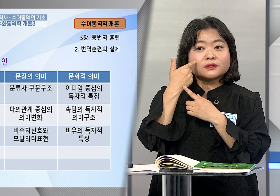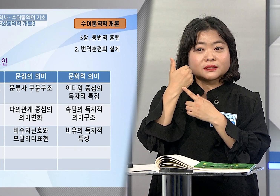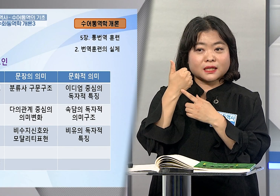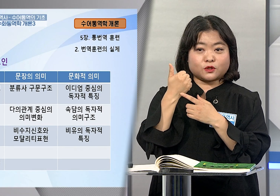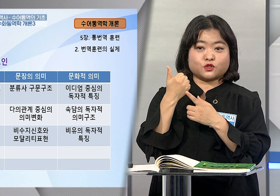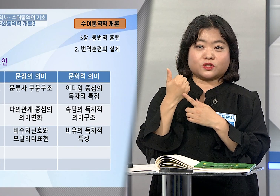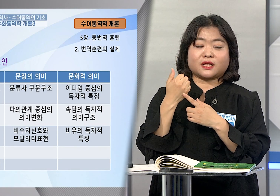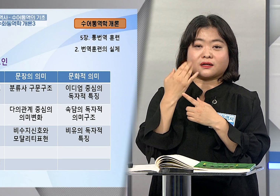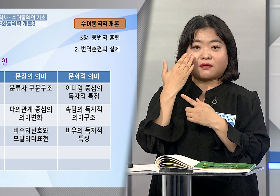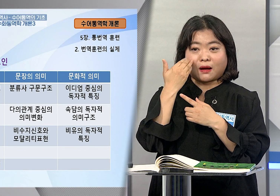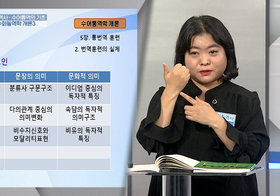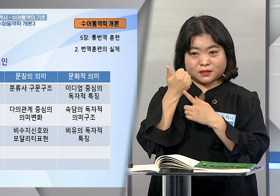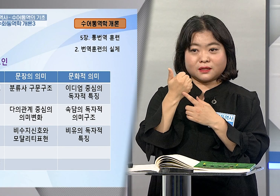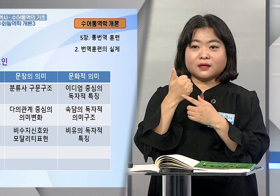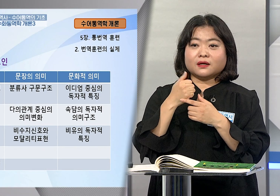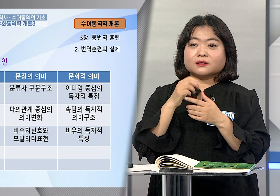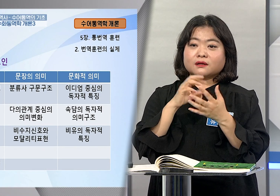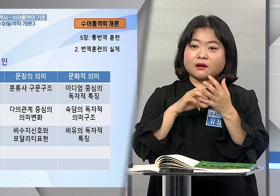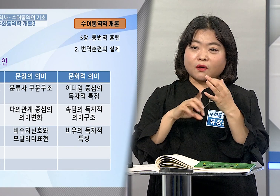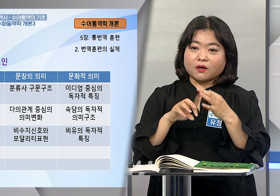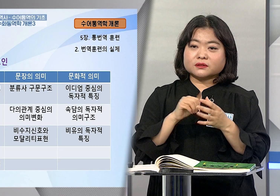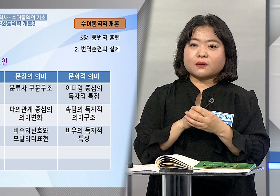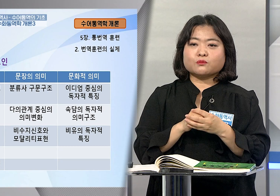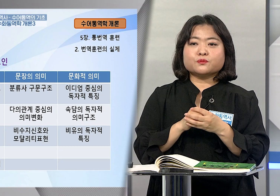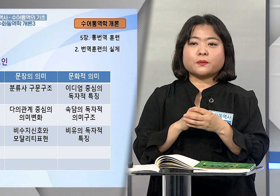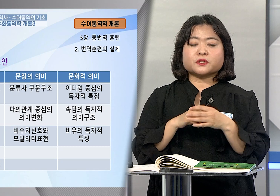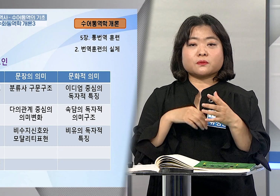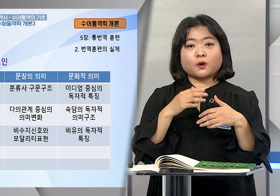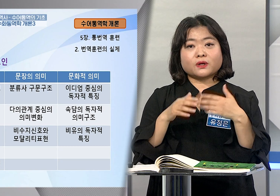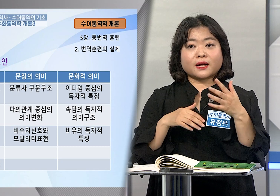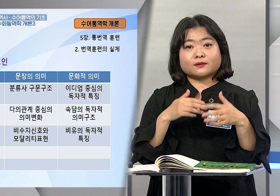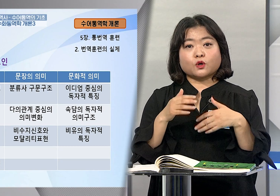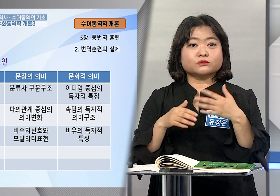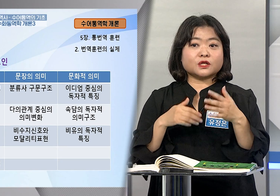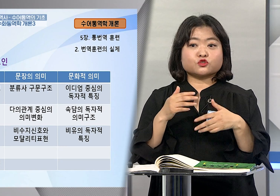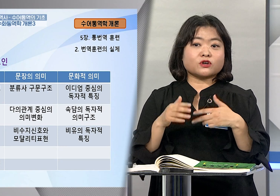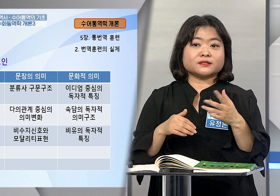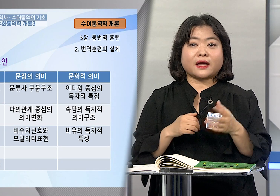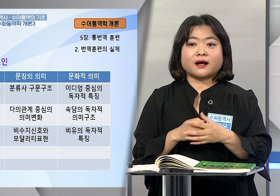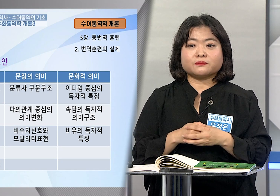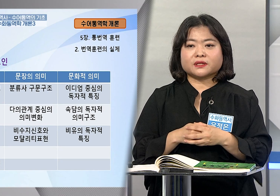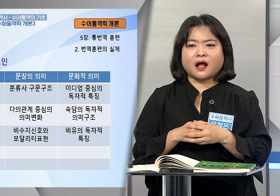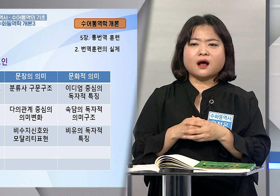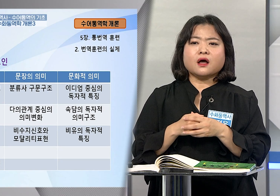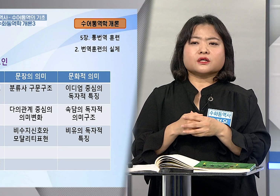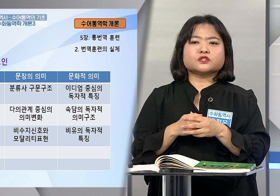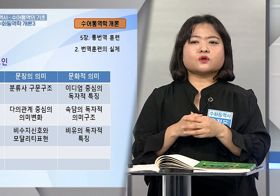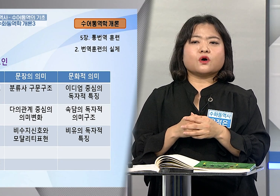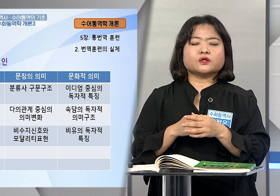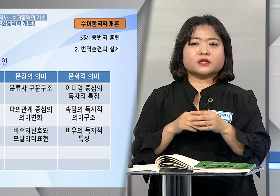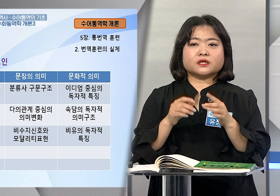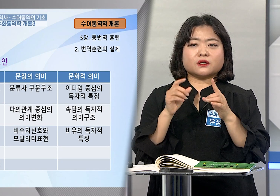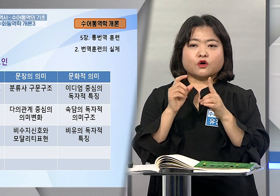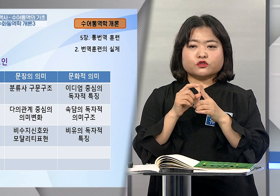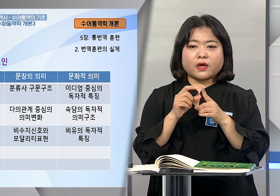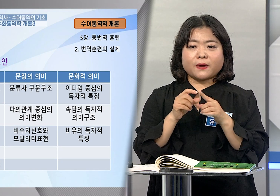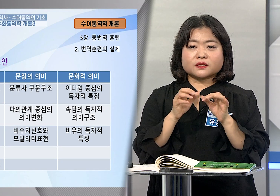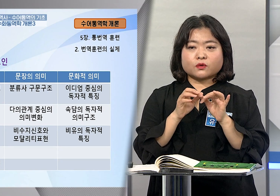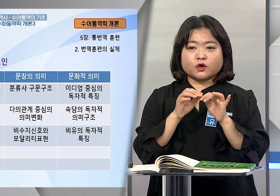아버지가 될 수 있다는 거, 아버지. 그런 거. 그다음에 문법적인 변화가 너무나도 수화는 다양합니다. 그리고 이